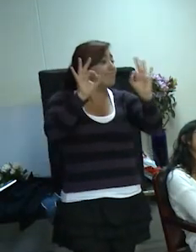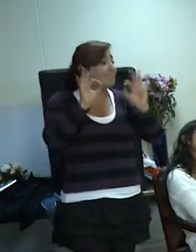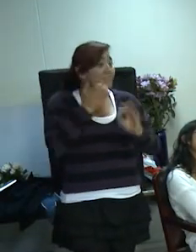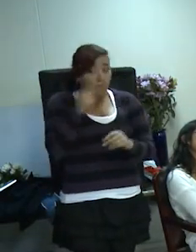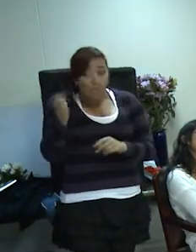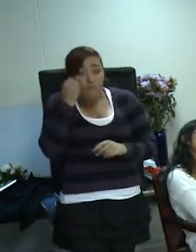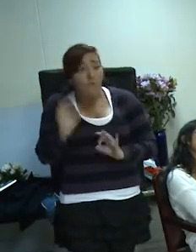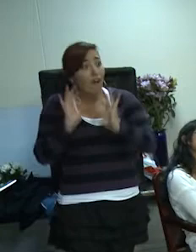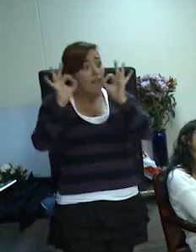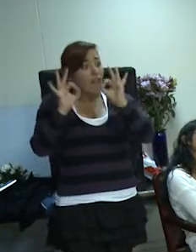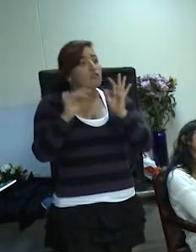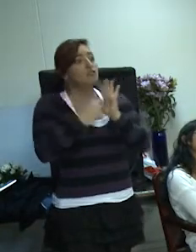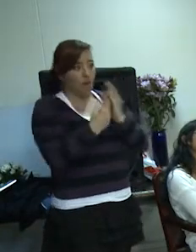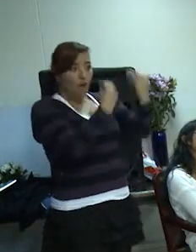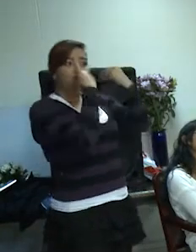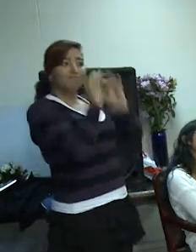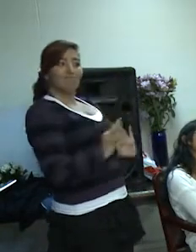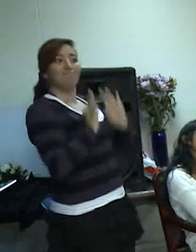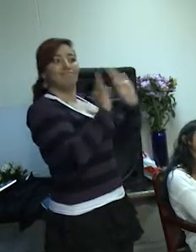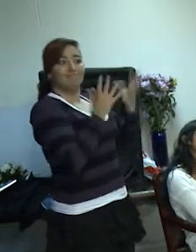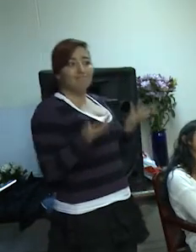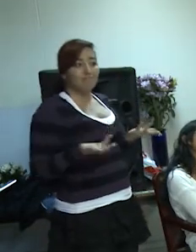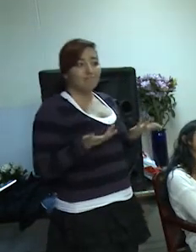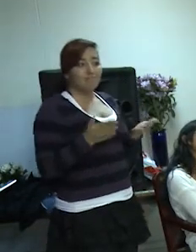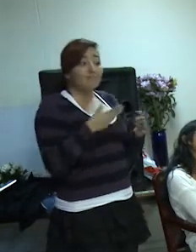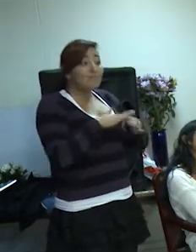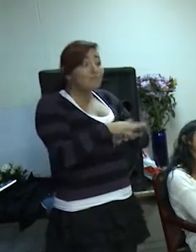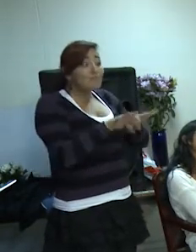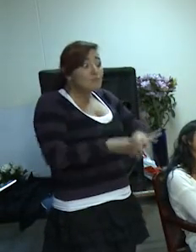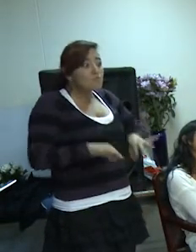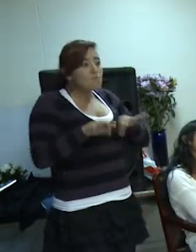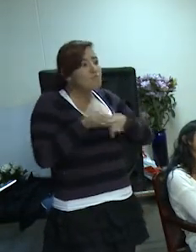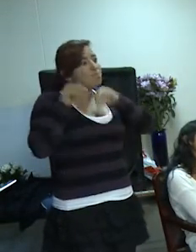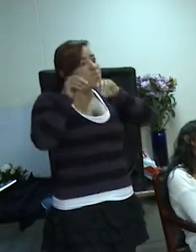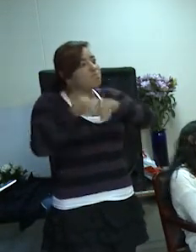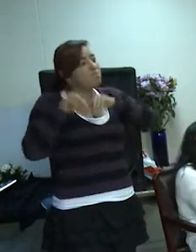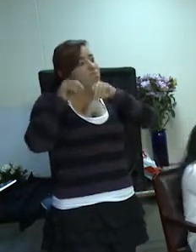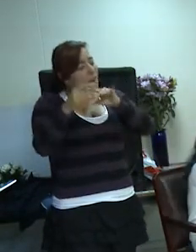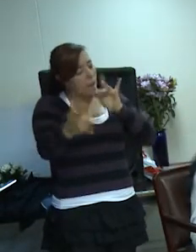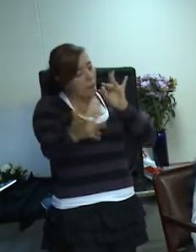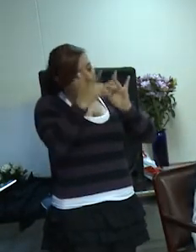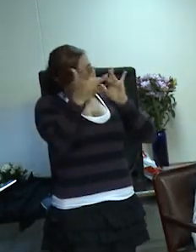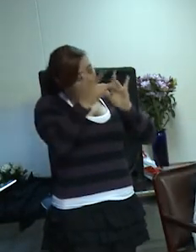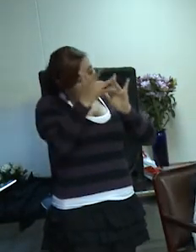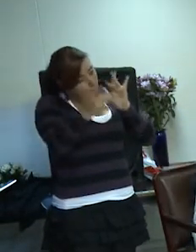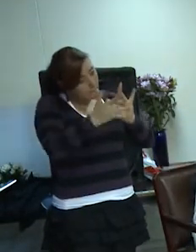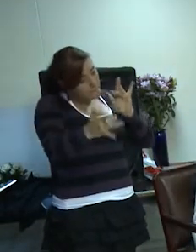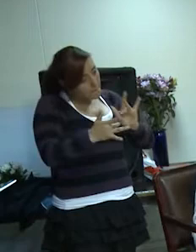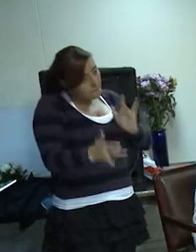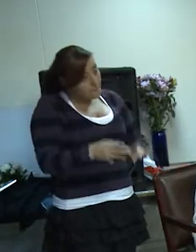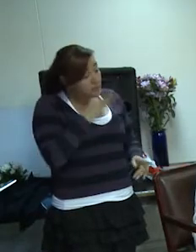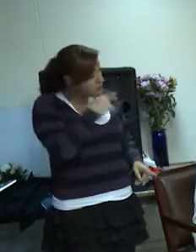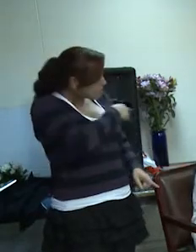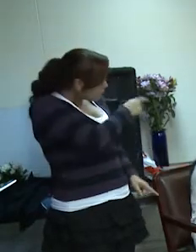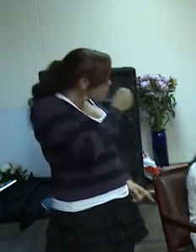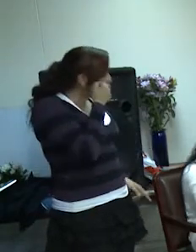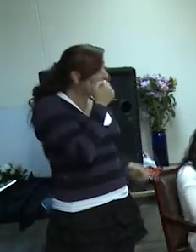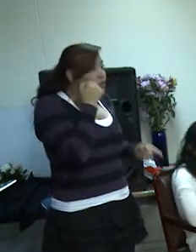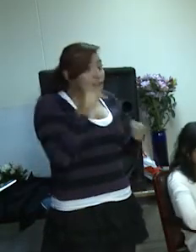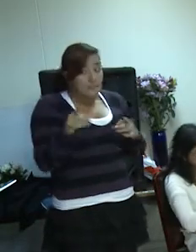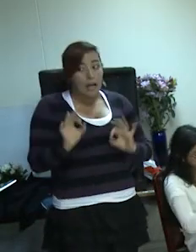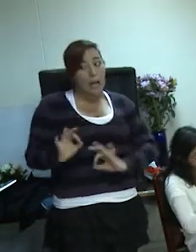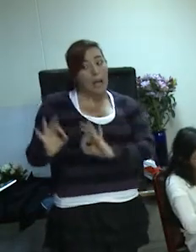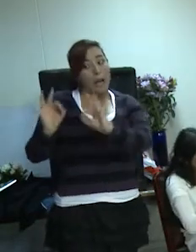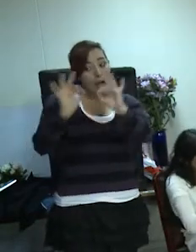educadores. Por eso, la conciencia de una formación rigurosa en los que estamos en este, empeñados en